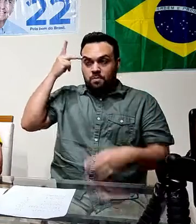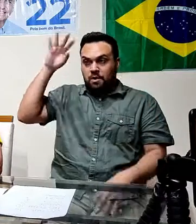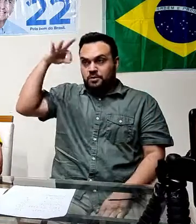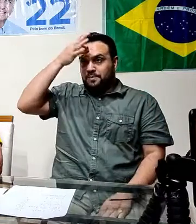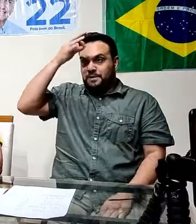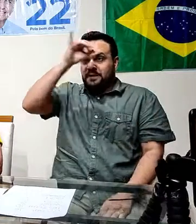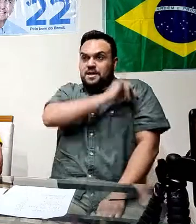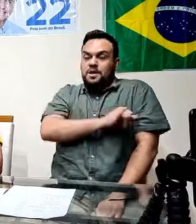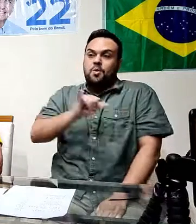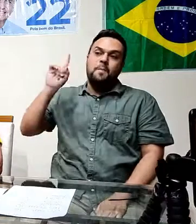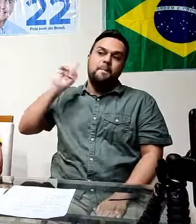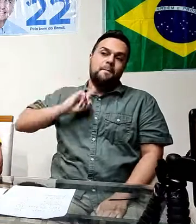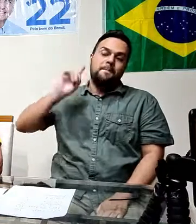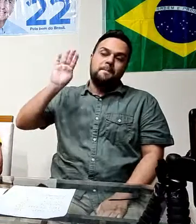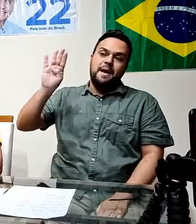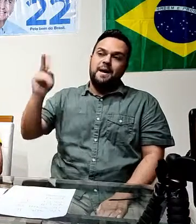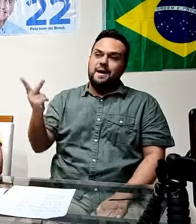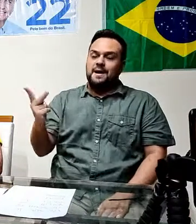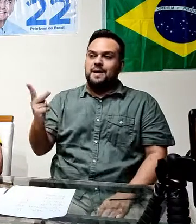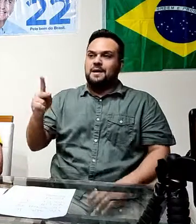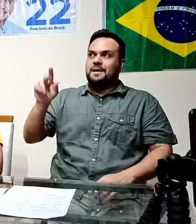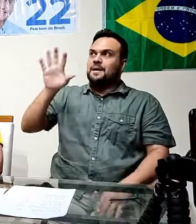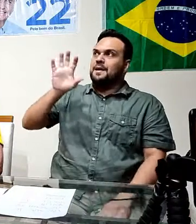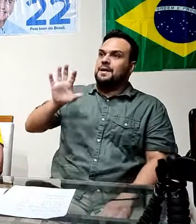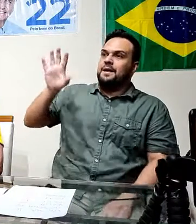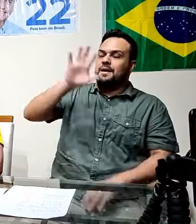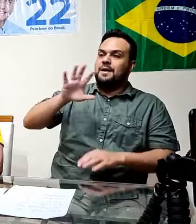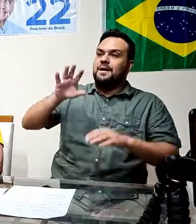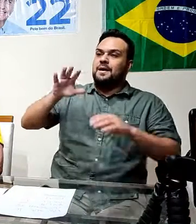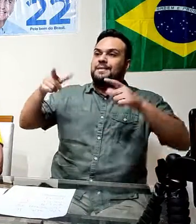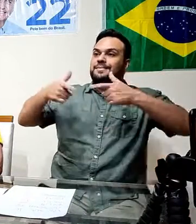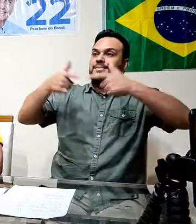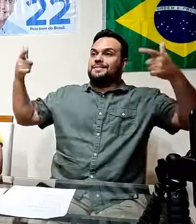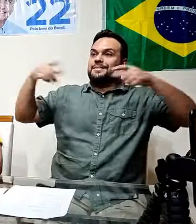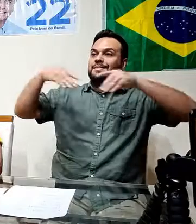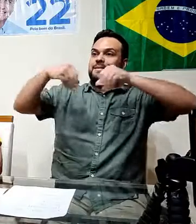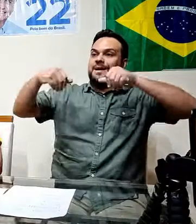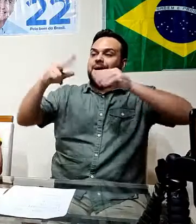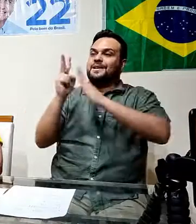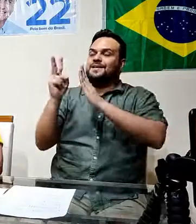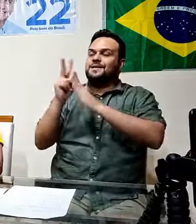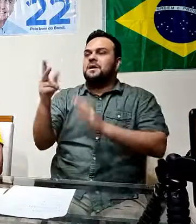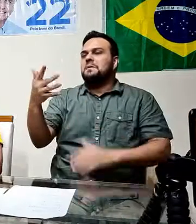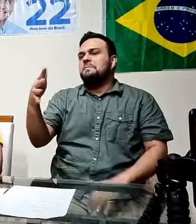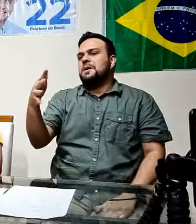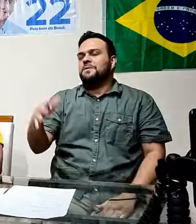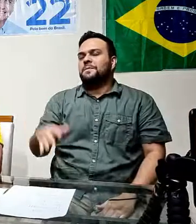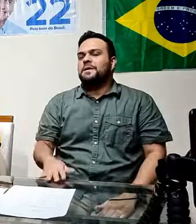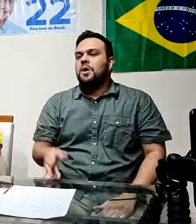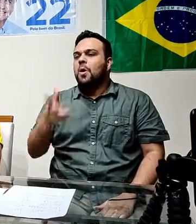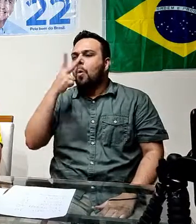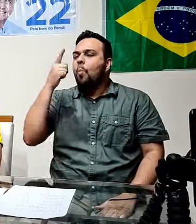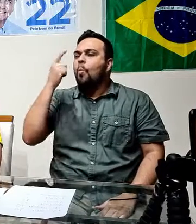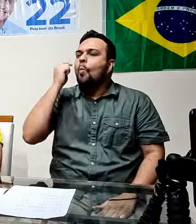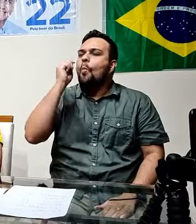o tamanho da região sudeste demarcada como terra indígena do Brasil. Seria aproximadamente, né, ou quase